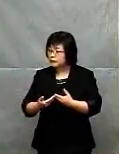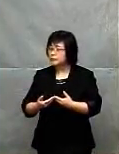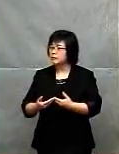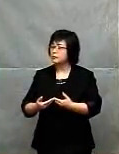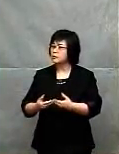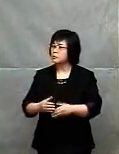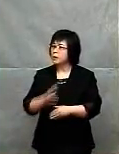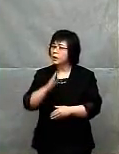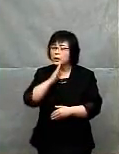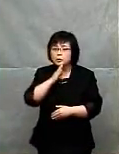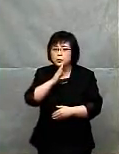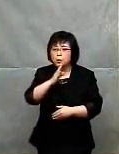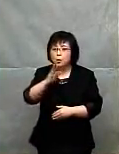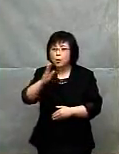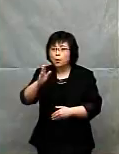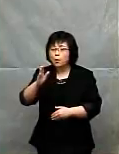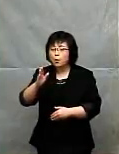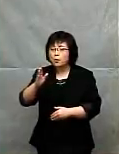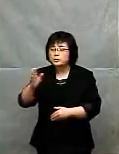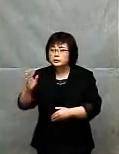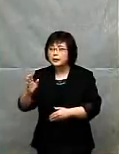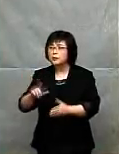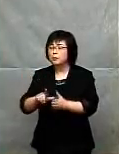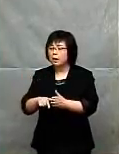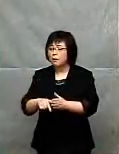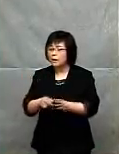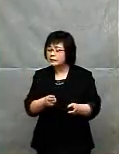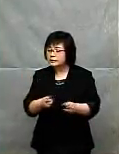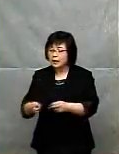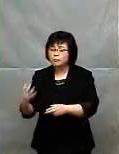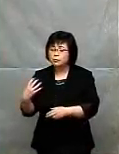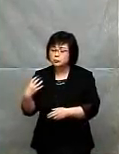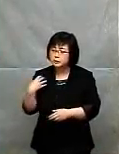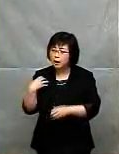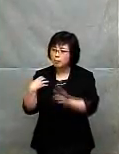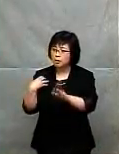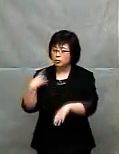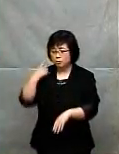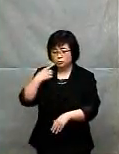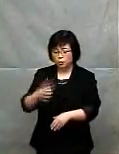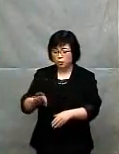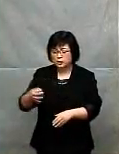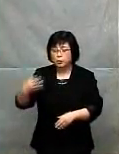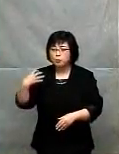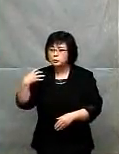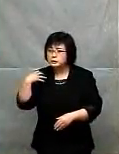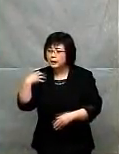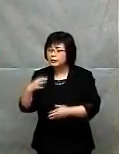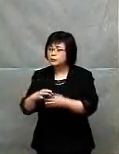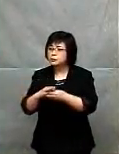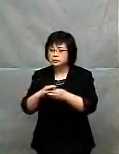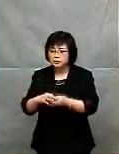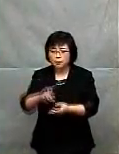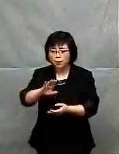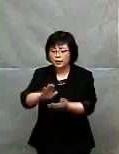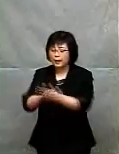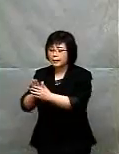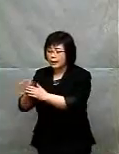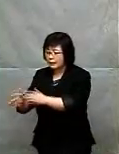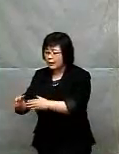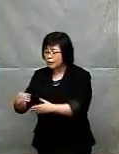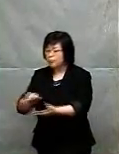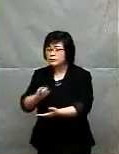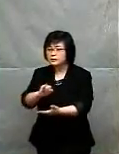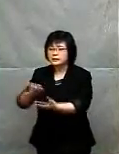ですね、整備負担も当然伴うという沿線県はということもあると思いますが、そういった費用負担の面も含めてその各県の沿線県の知事